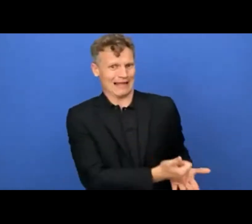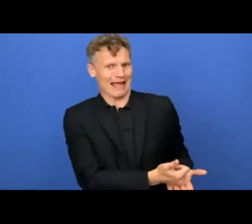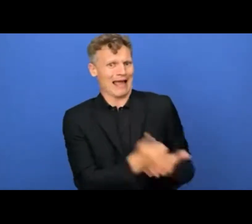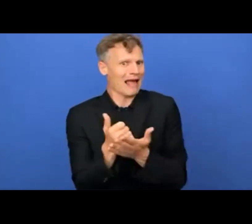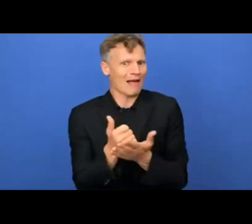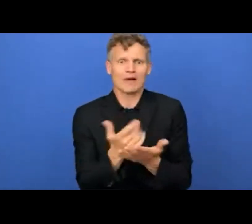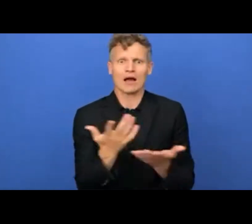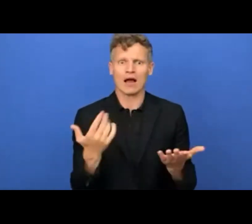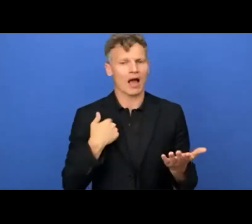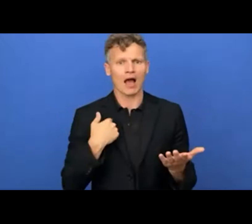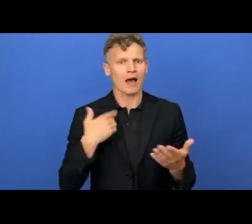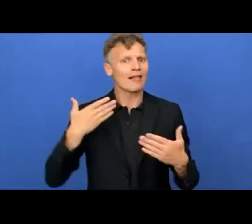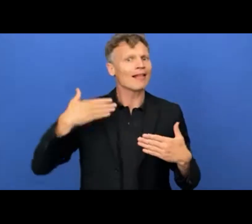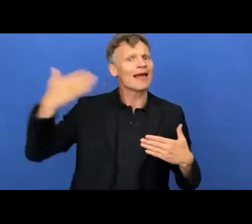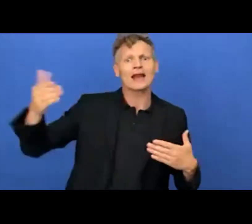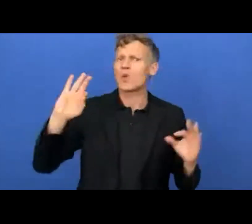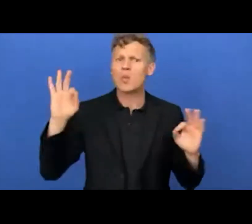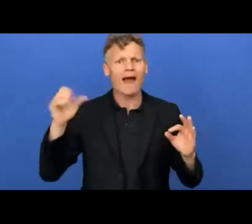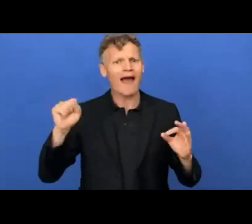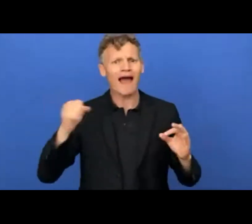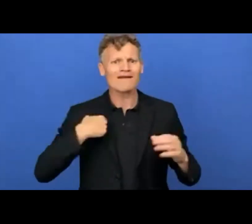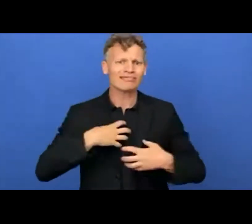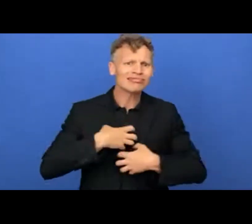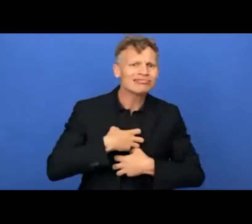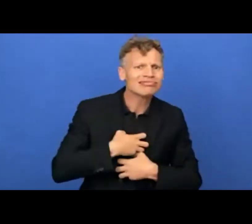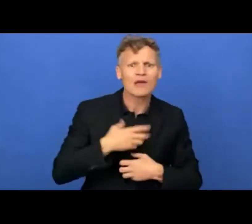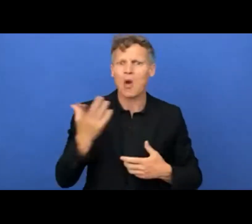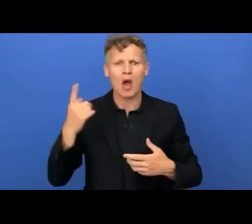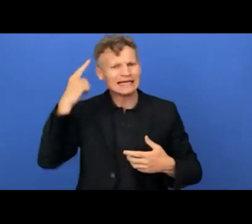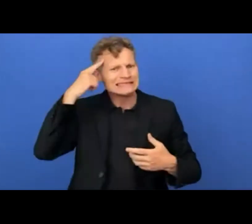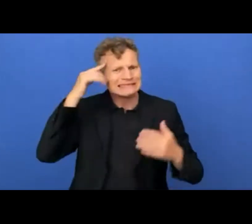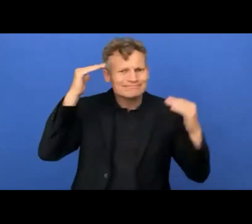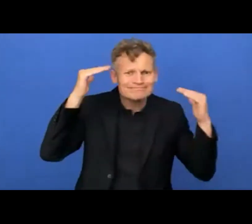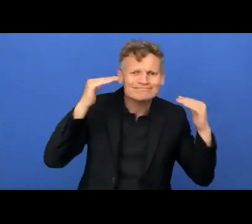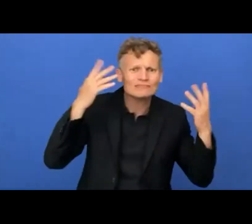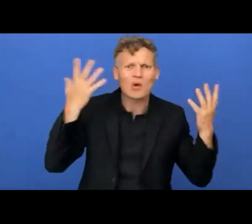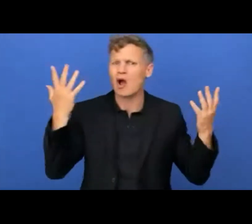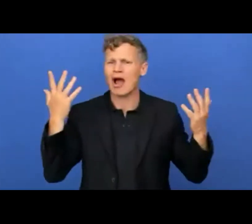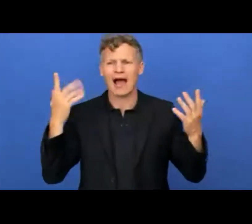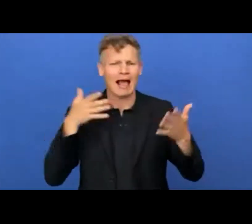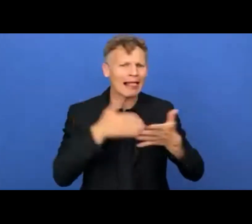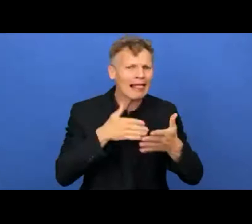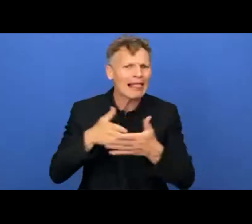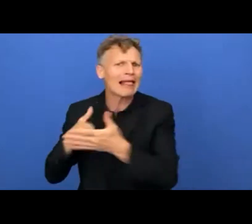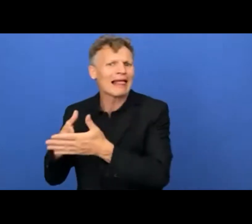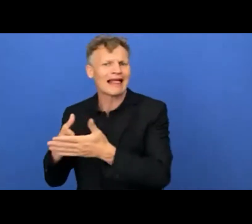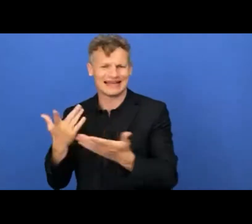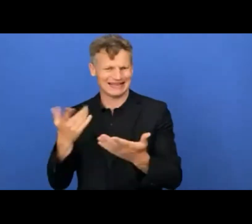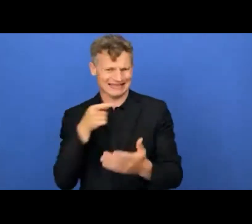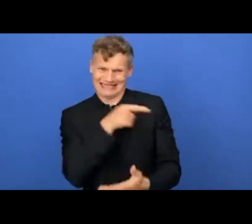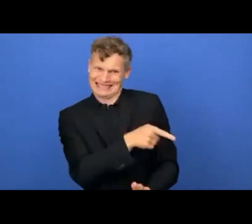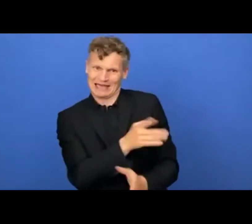les niveaux et d'identifier les besoins et les difficultés d'apprentissage de façon précoce